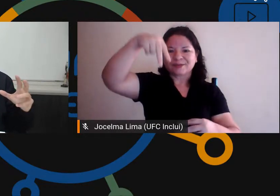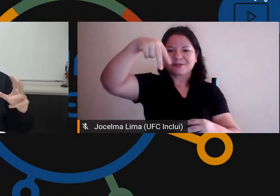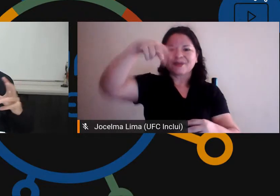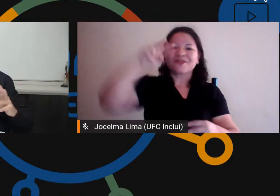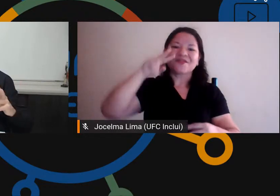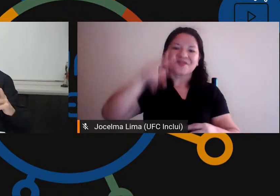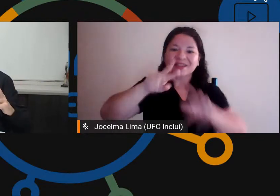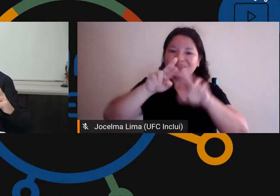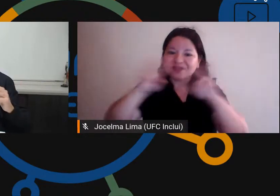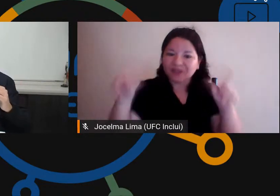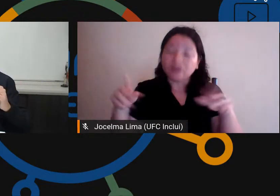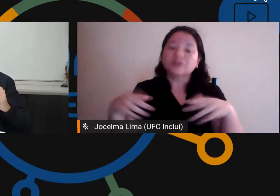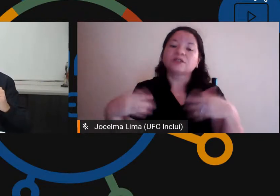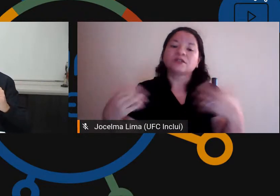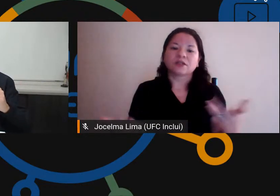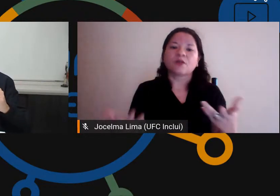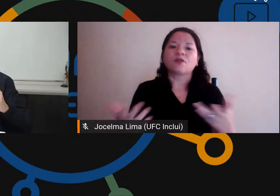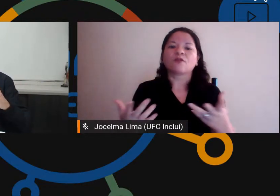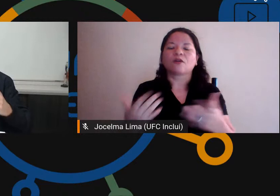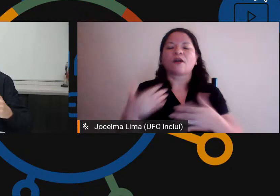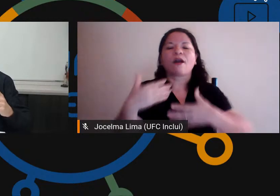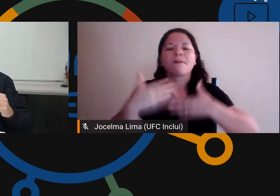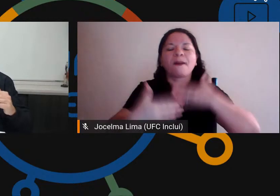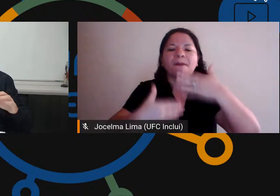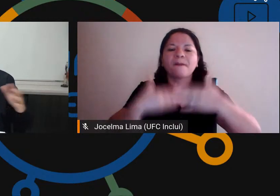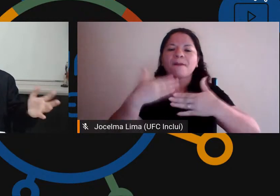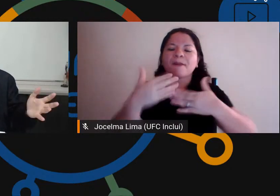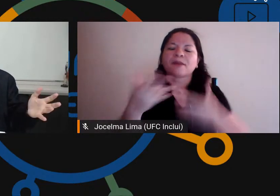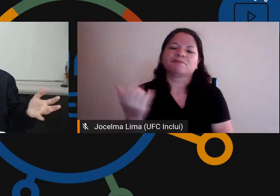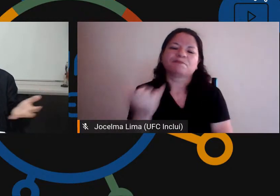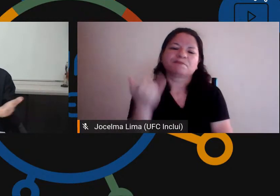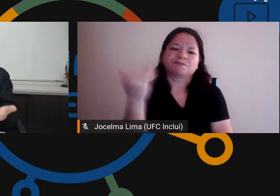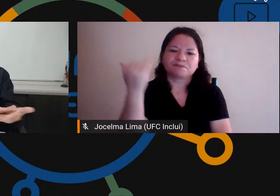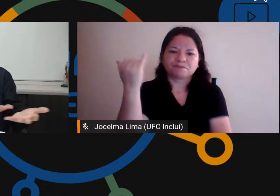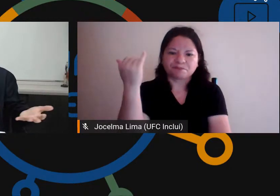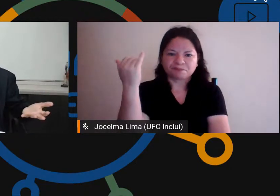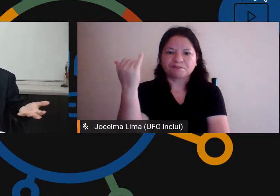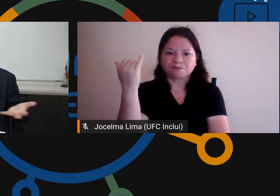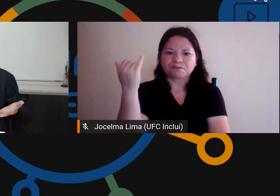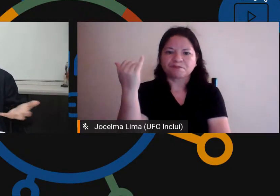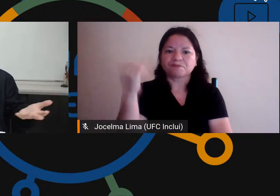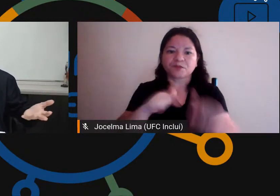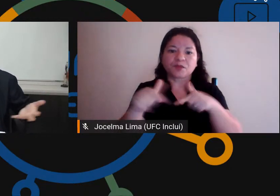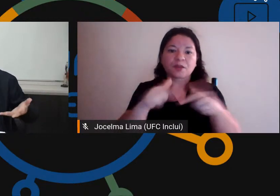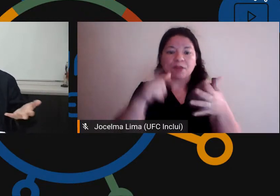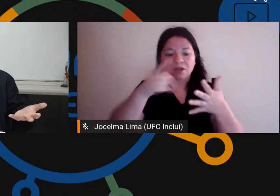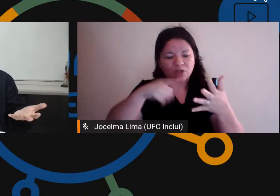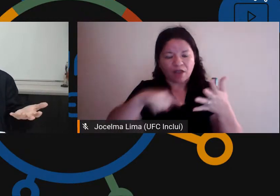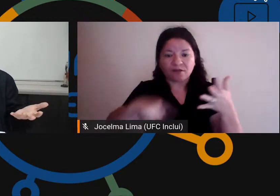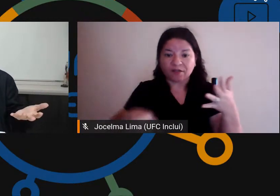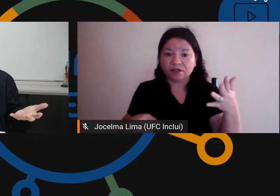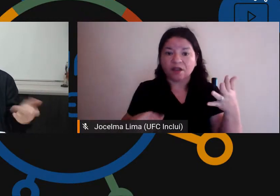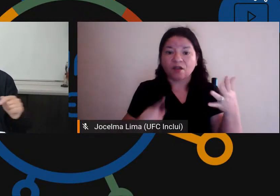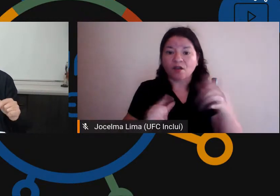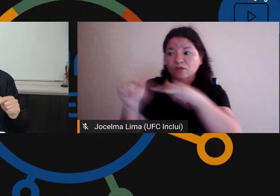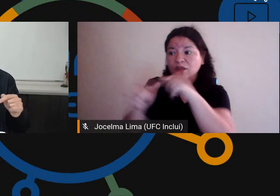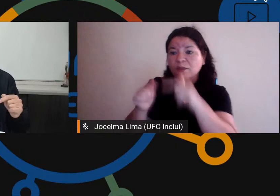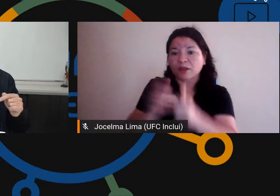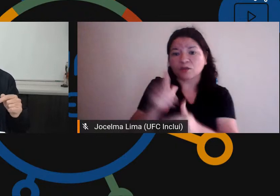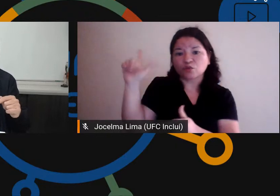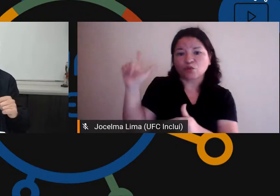Então, essa construção, ela é fundamental. O trabalho de revisão, você só trabalha com os dados dos outros, com os trabalhos dos outros,